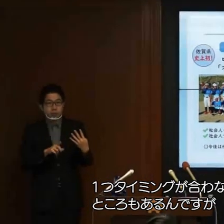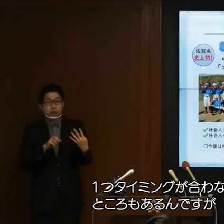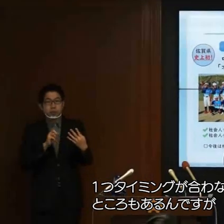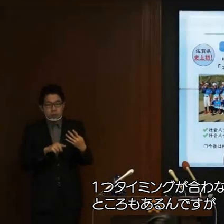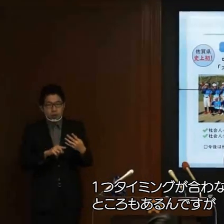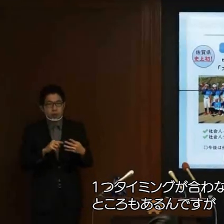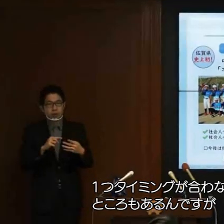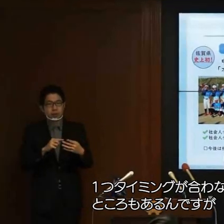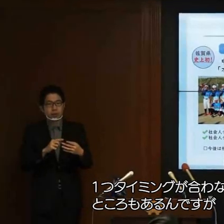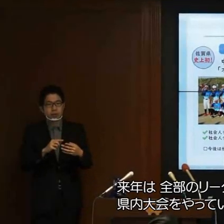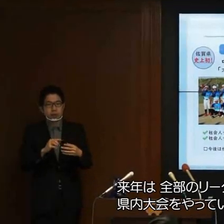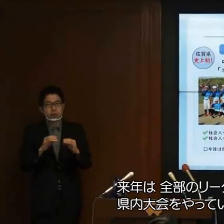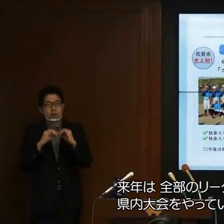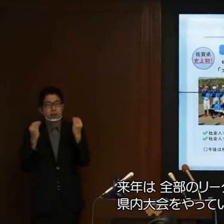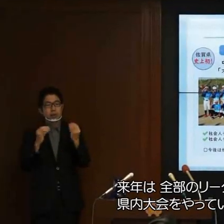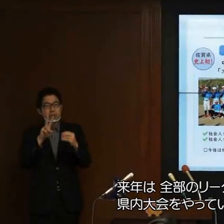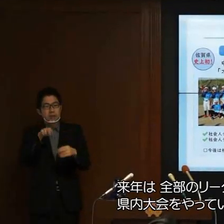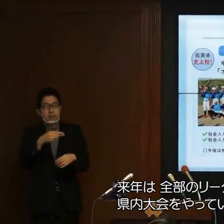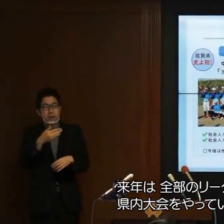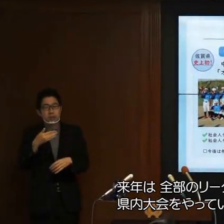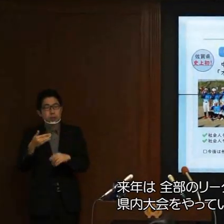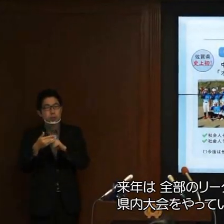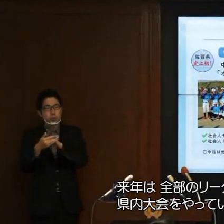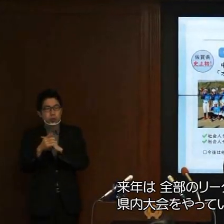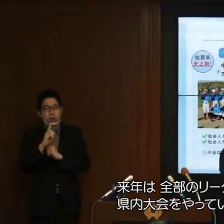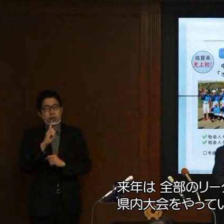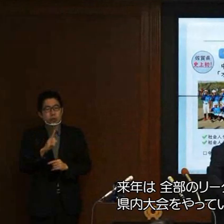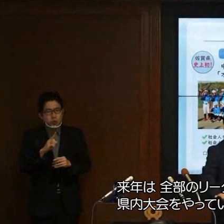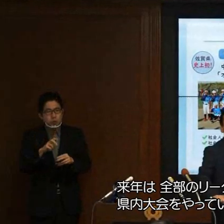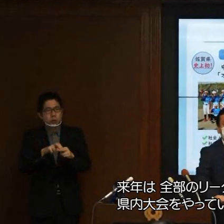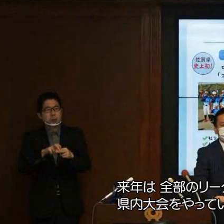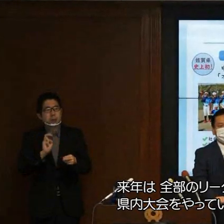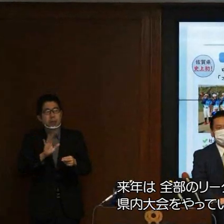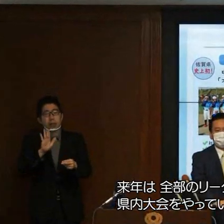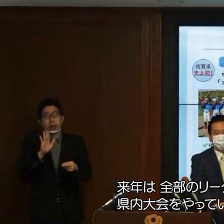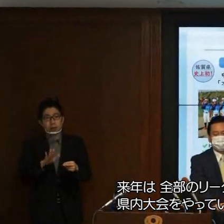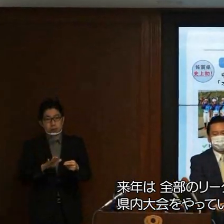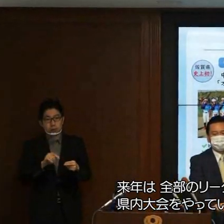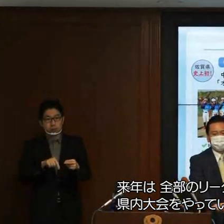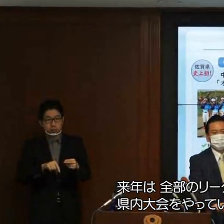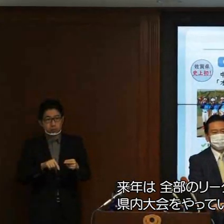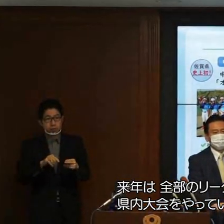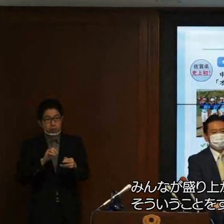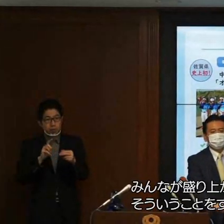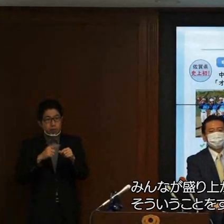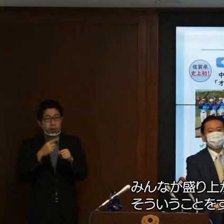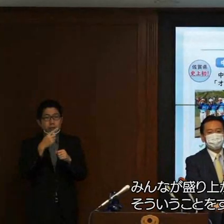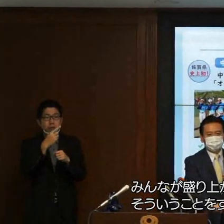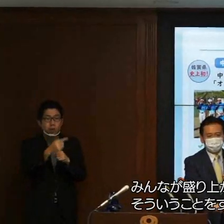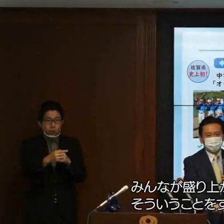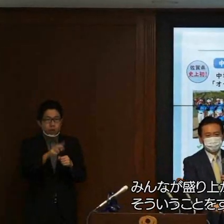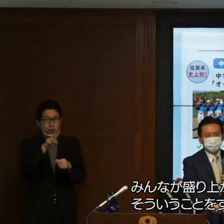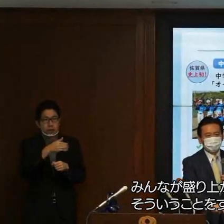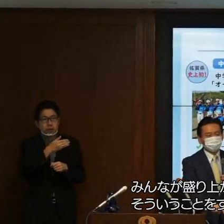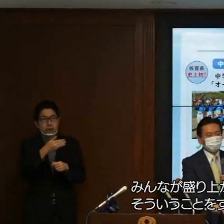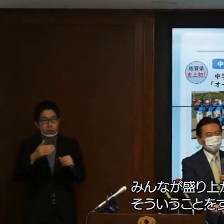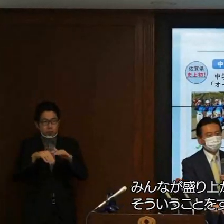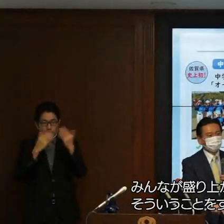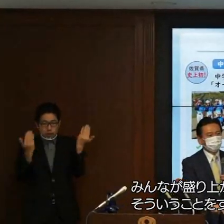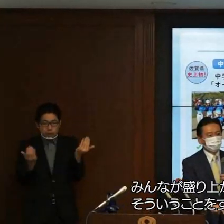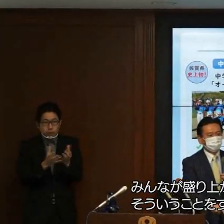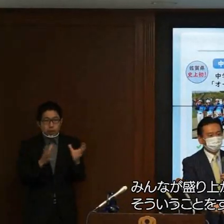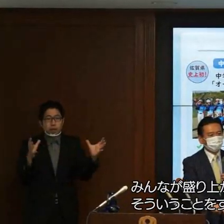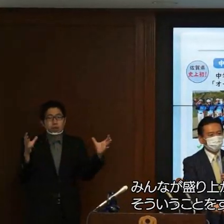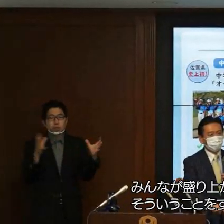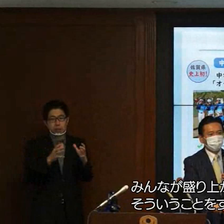参加できなかったところもあるんですが、来年は全部のリーグで県内大会をやっていこうということで、みんなが盛り上がって、そういう